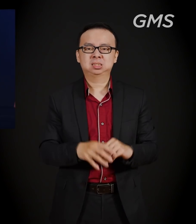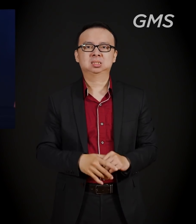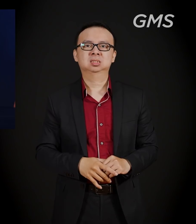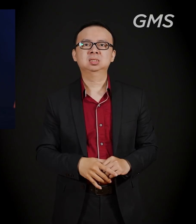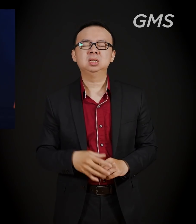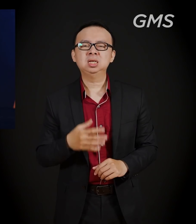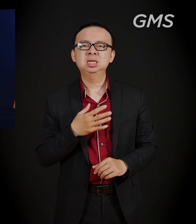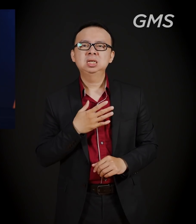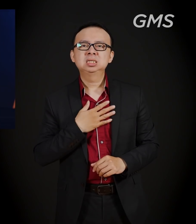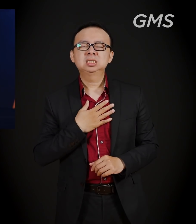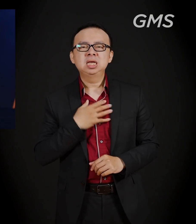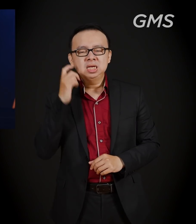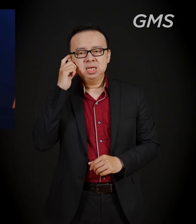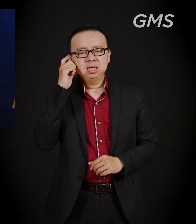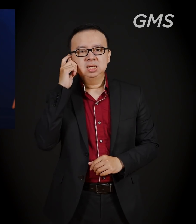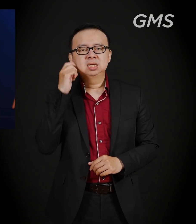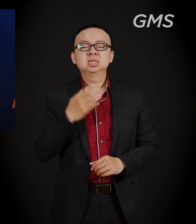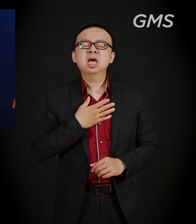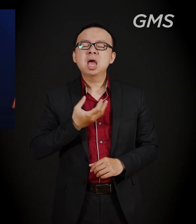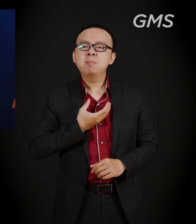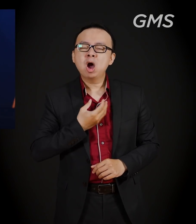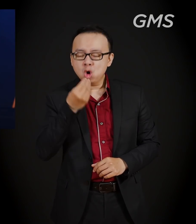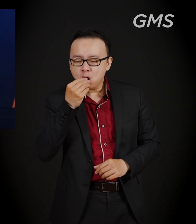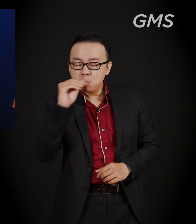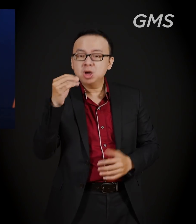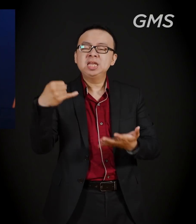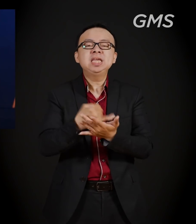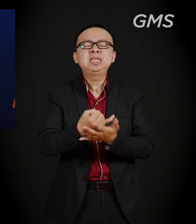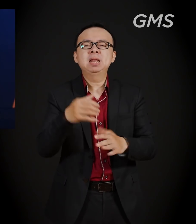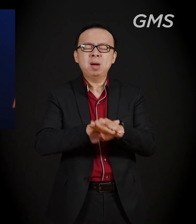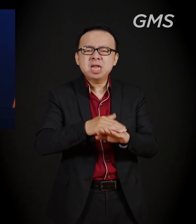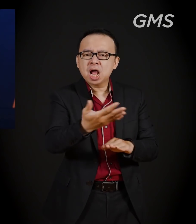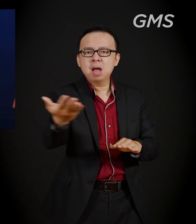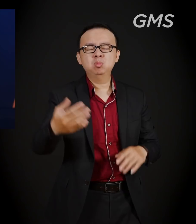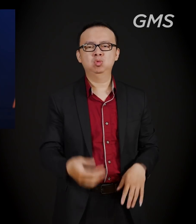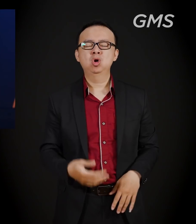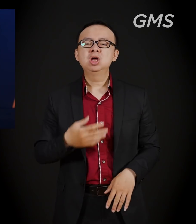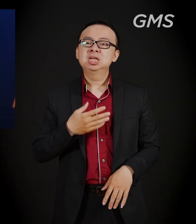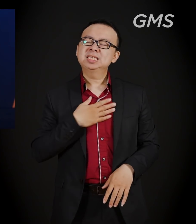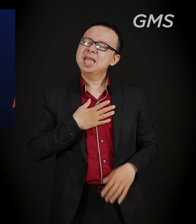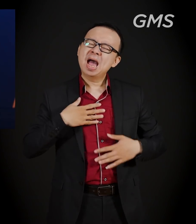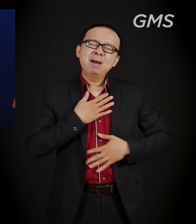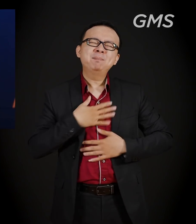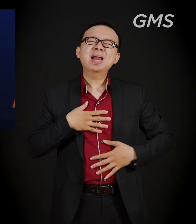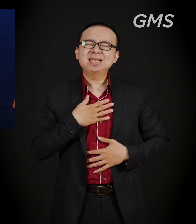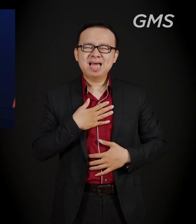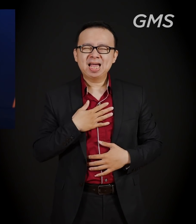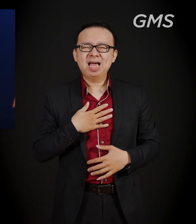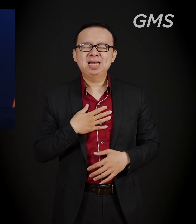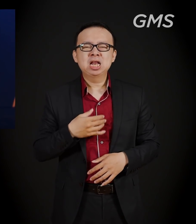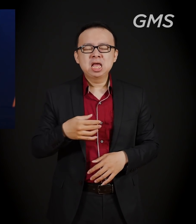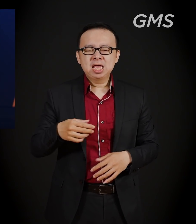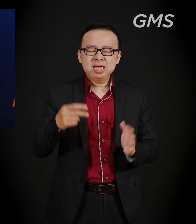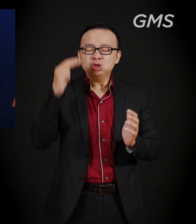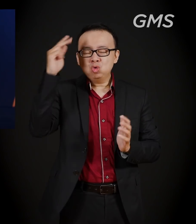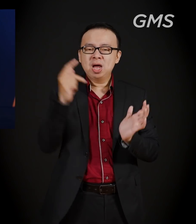memaksa saudara. Tapi izinkan saya mengabarkan yang saya tahu, yang saya alami, yang saya rasakan, yang saya mengerti dari Allah yang saya sembah dalam Yesus